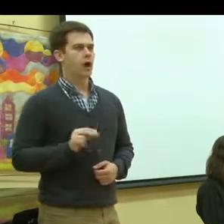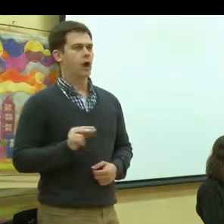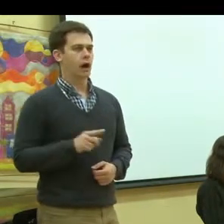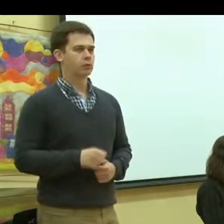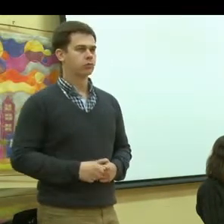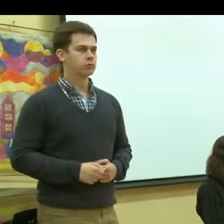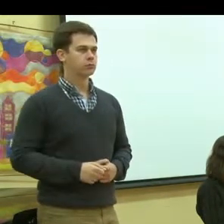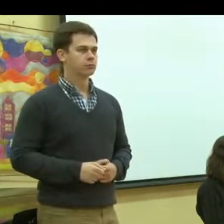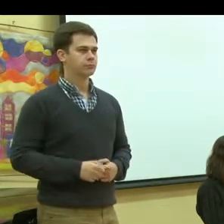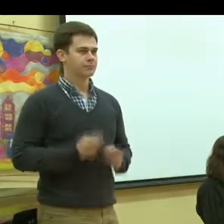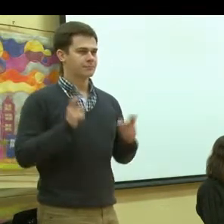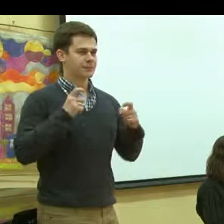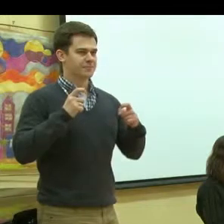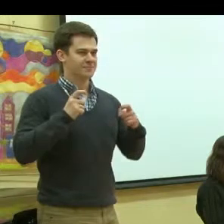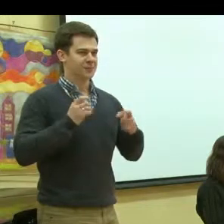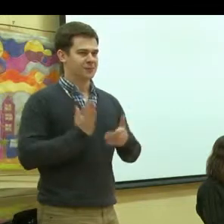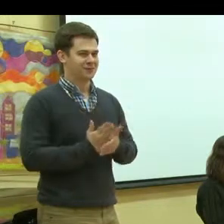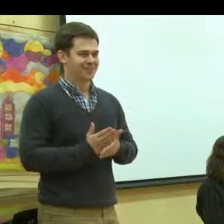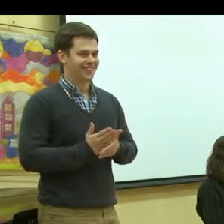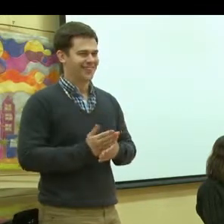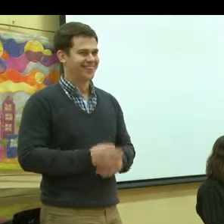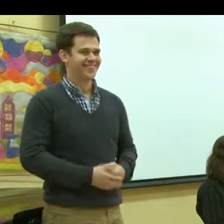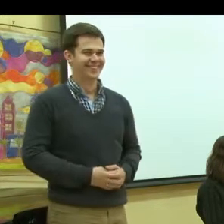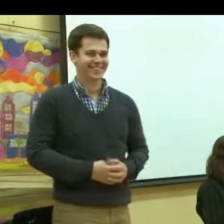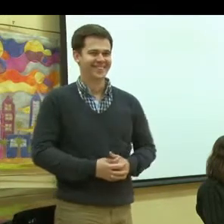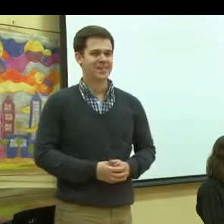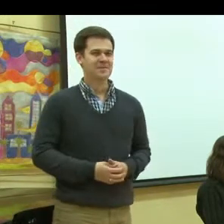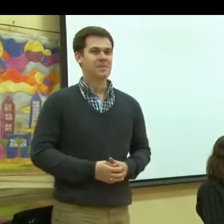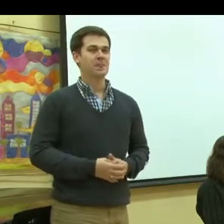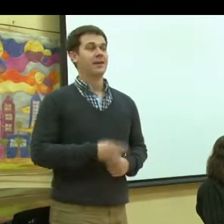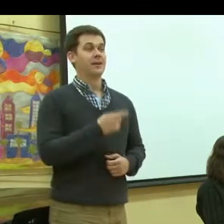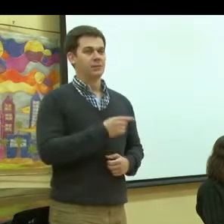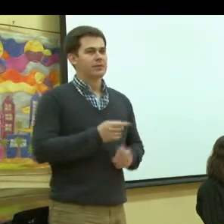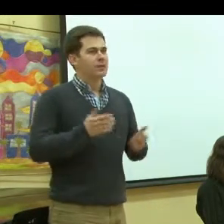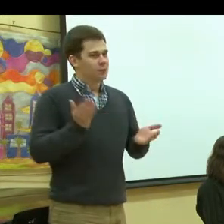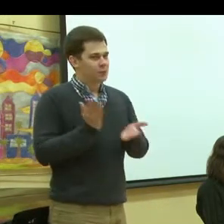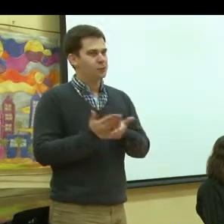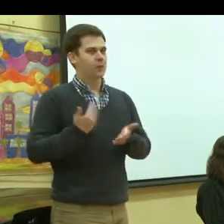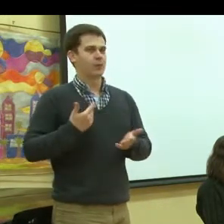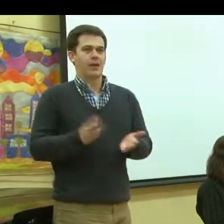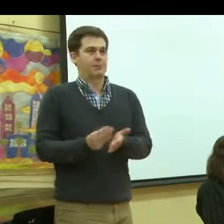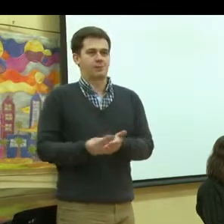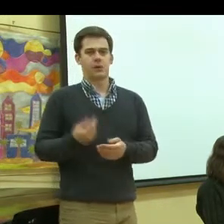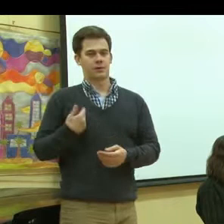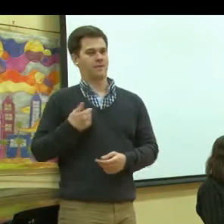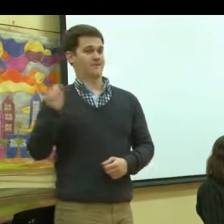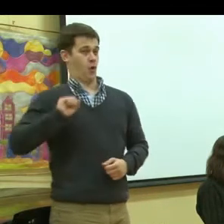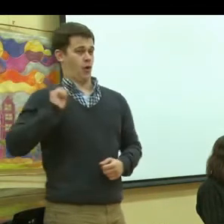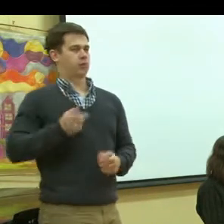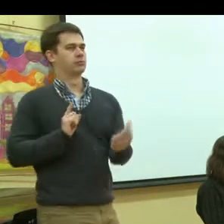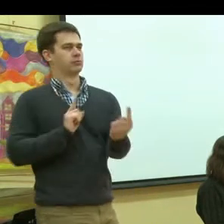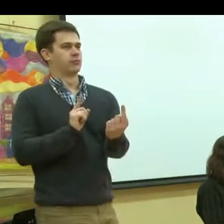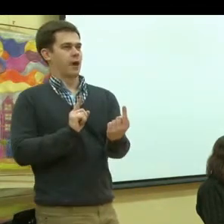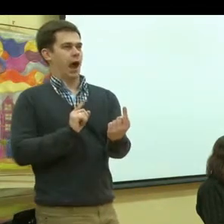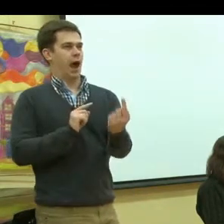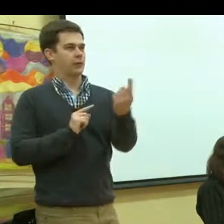aborigen y un ruso o polaco que no podía comunicarse con nosotros. No i może gdzieś w tle się pojawi na przykład jakiś Polak albo Rosjanin, więc